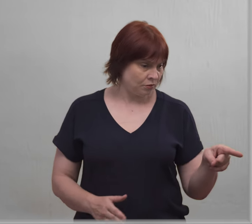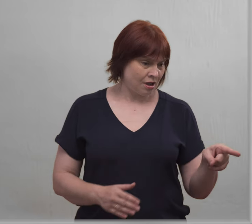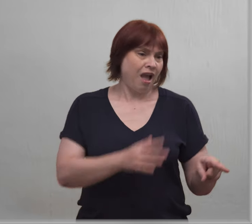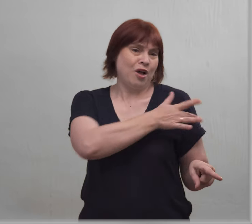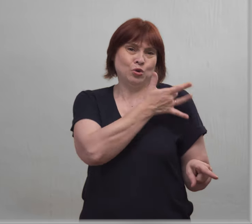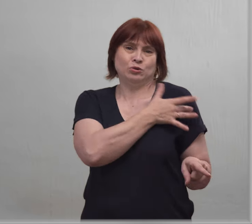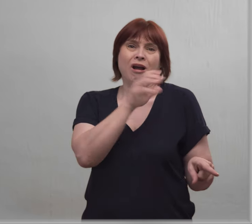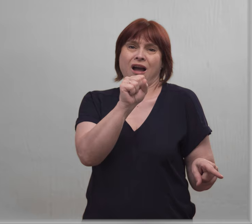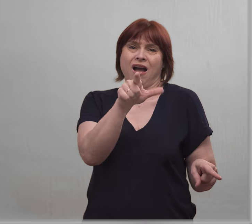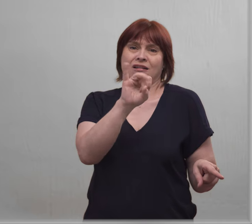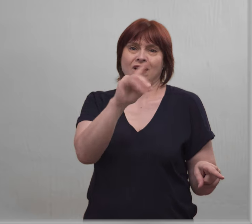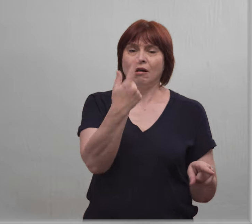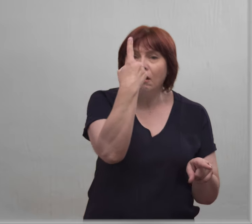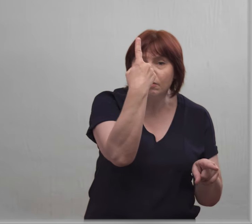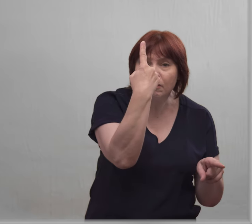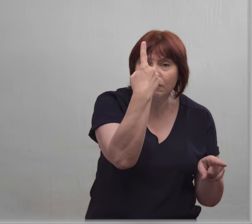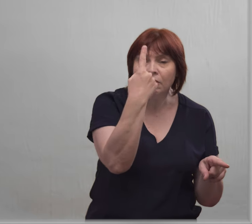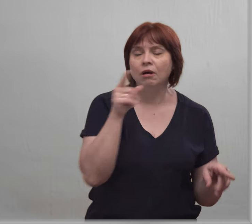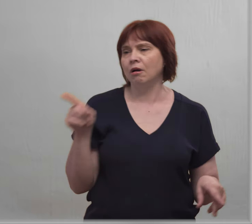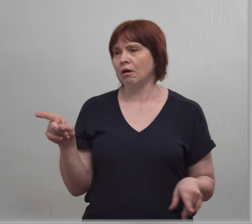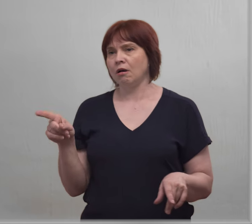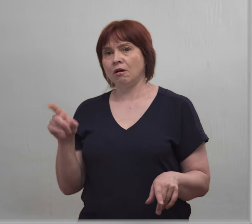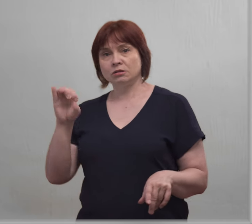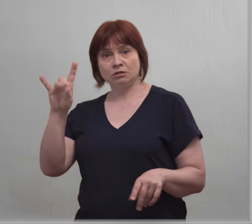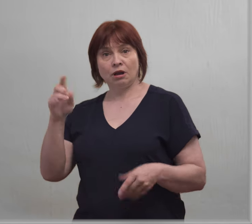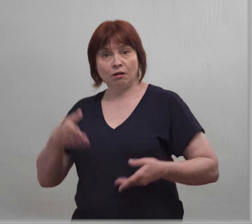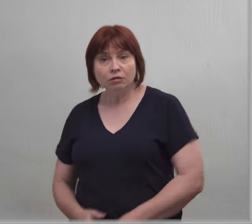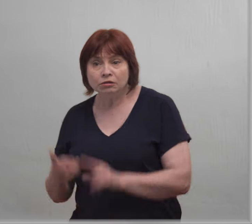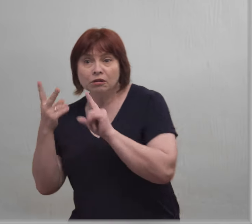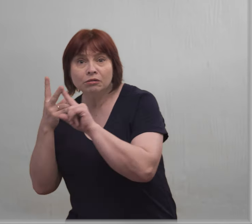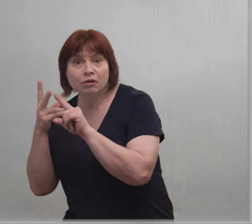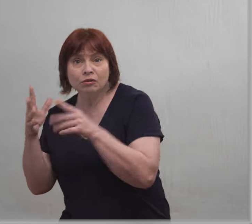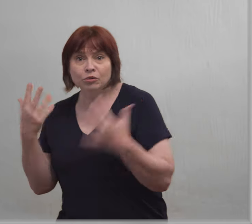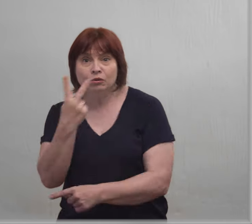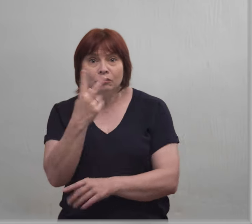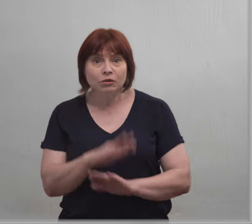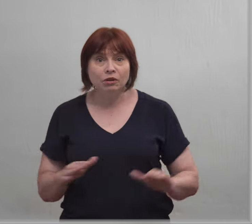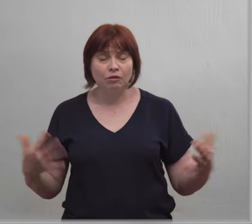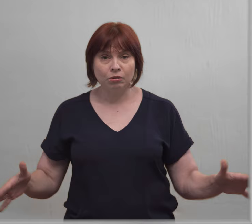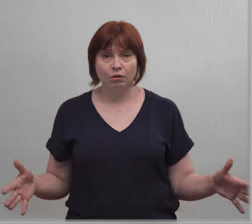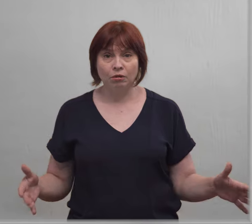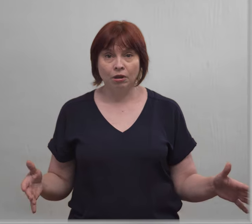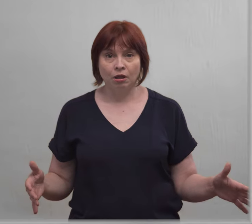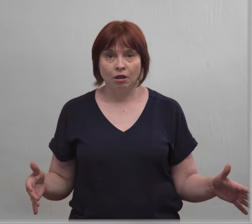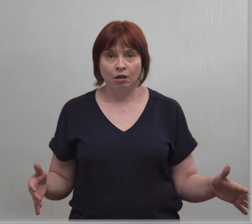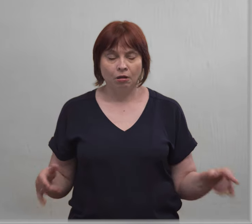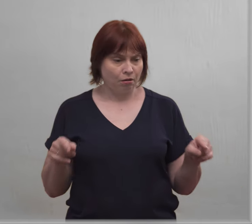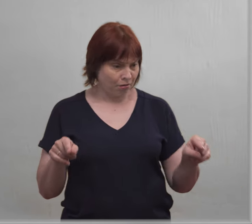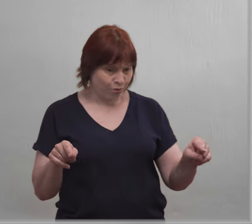сына обетования он получил одного. И нашим пониманием это не успех. Он же не увидел